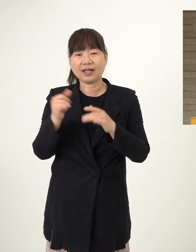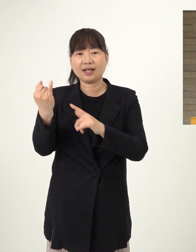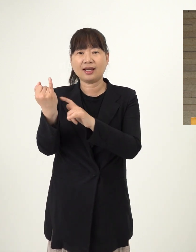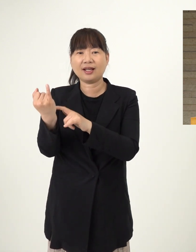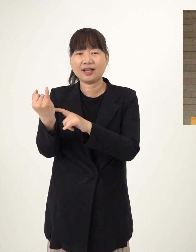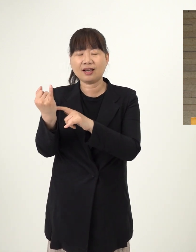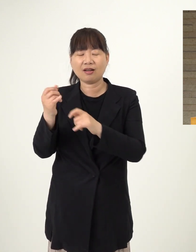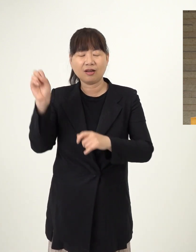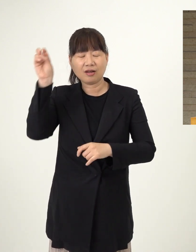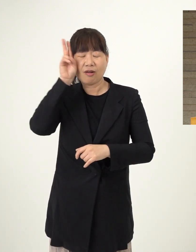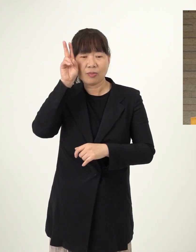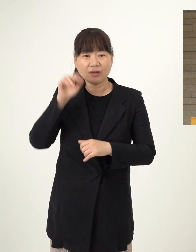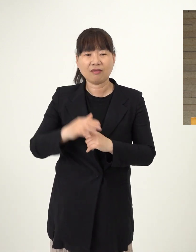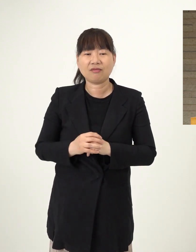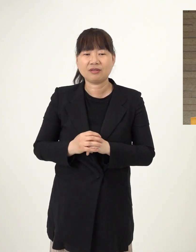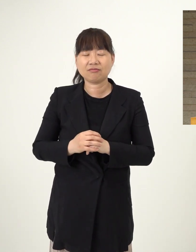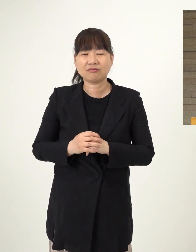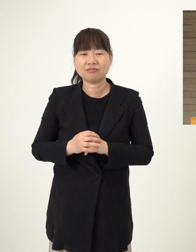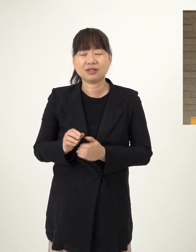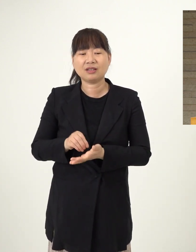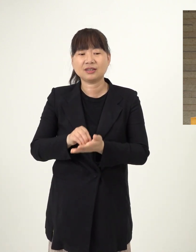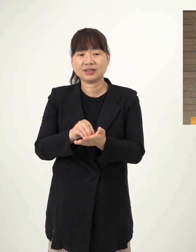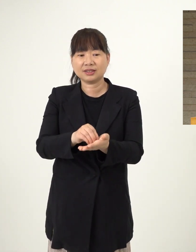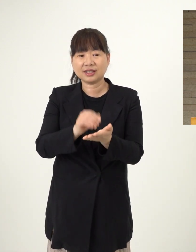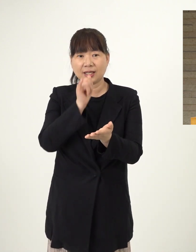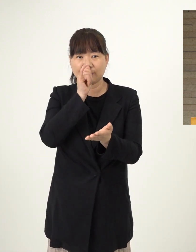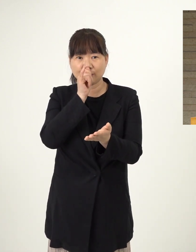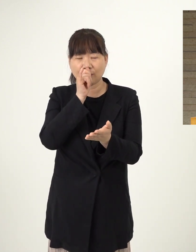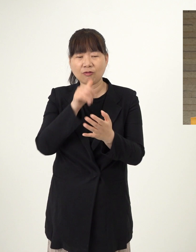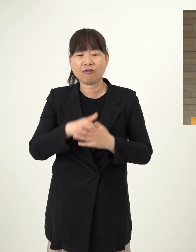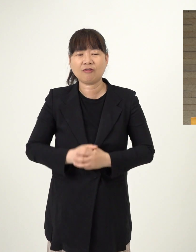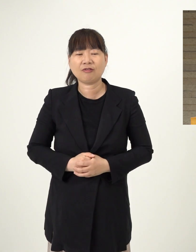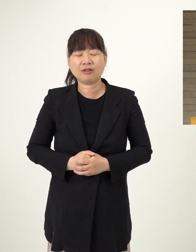여인이 불쑥 등장을 해서